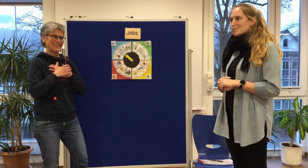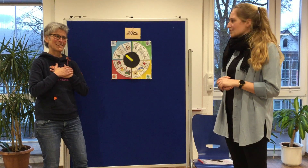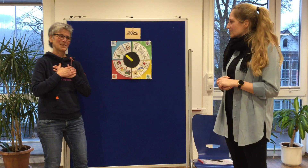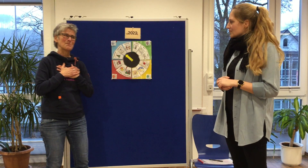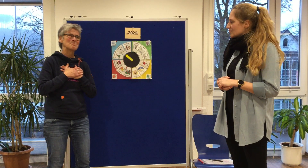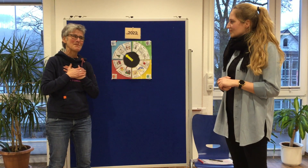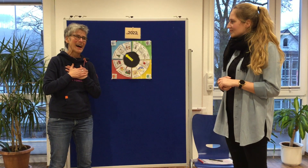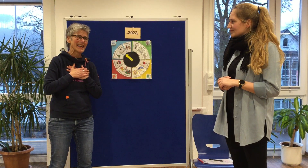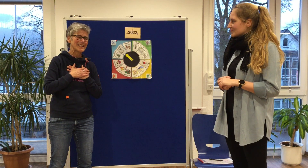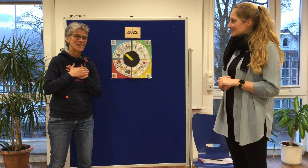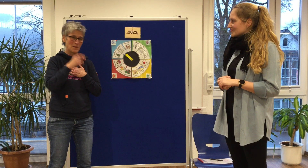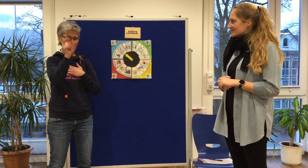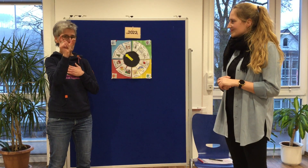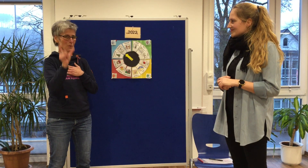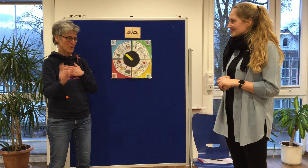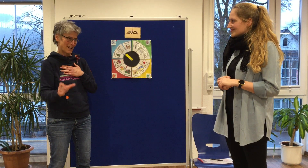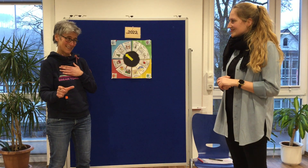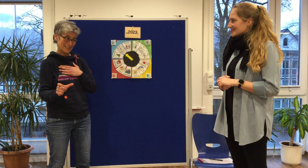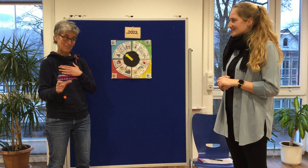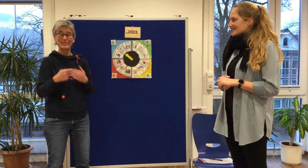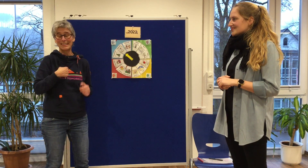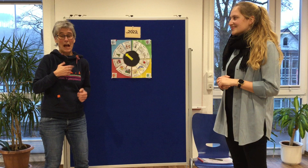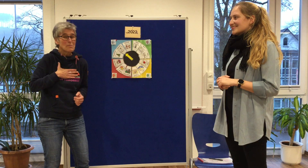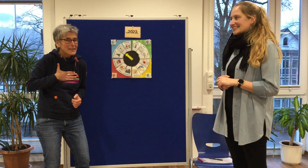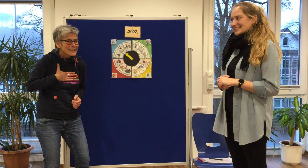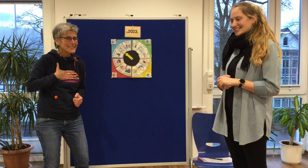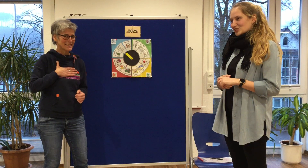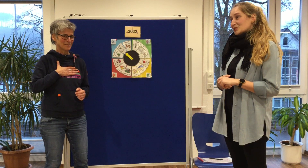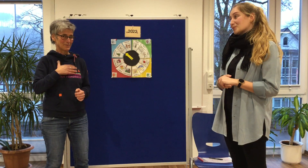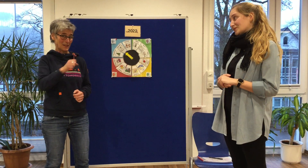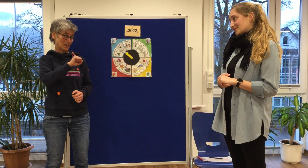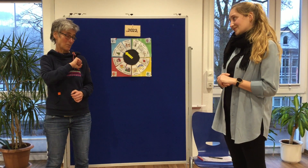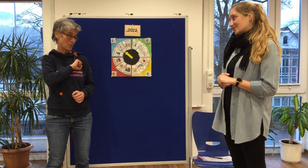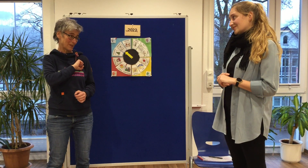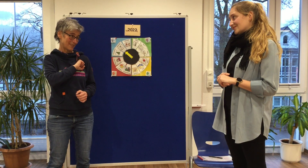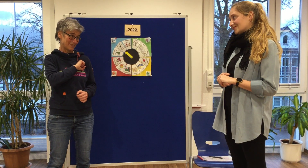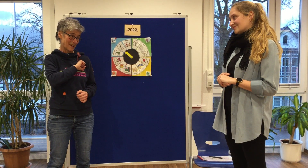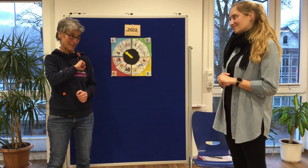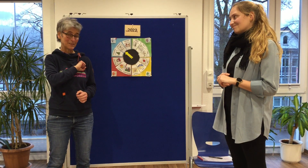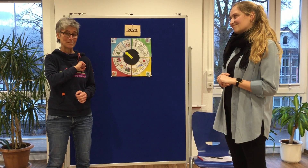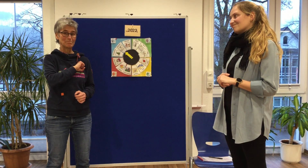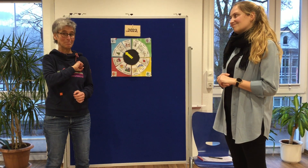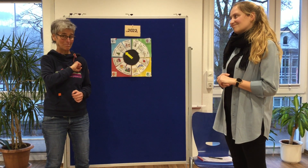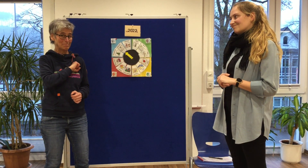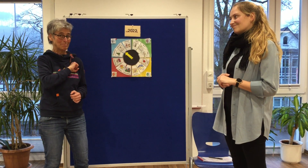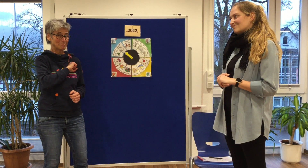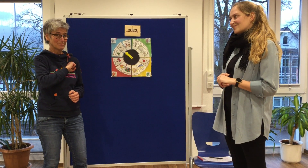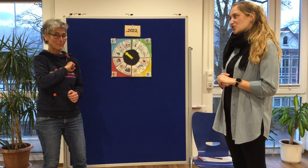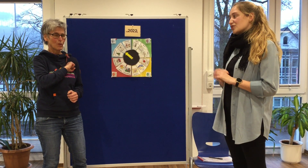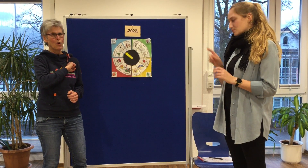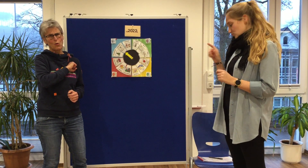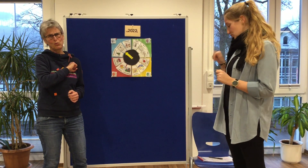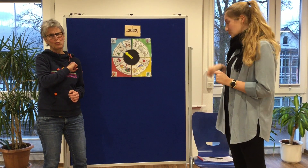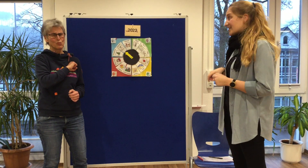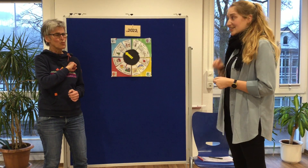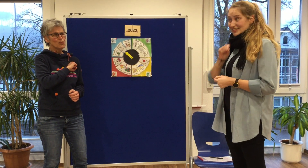Das ist mein Monat. Da habe ich Geburtstag. Stimmt, muss ich mir gleich